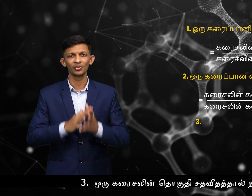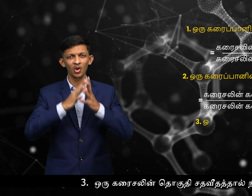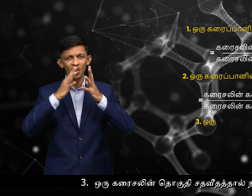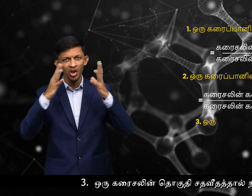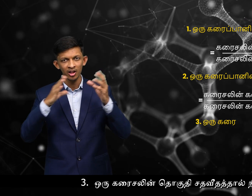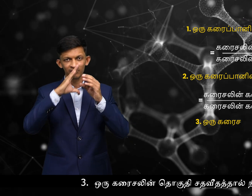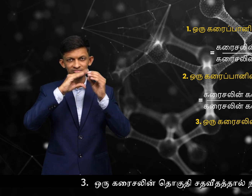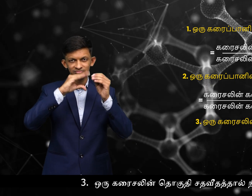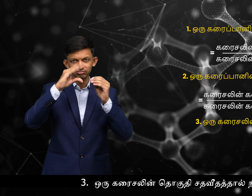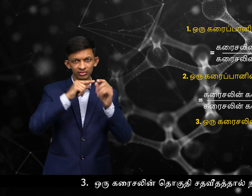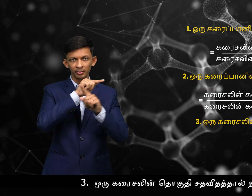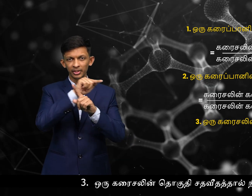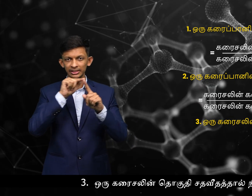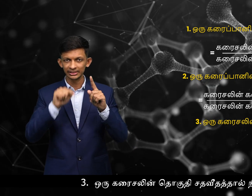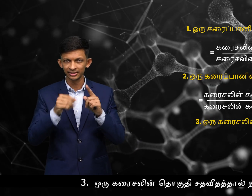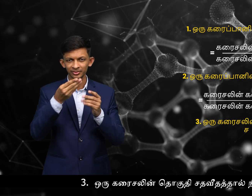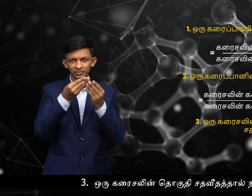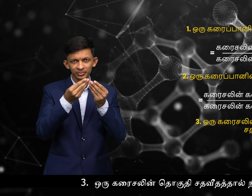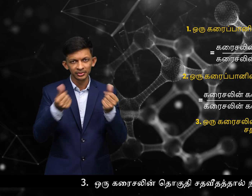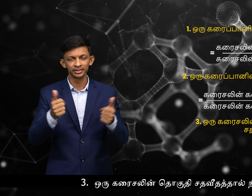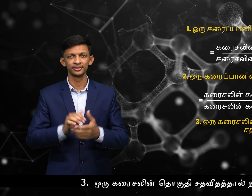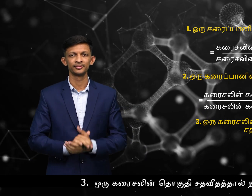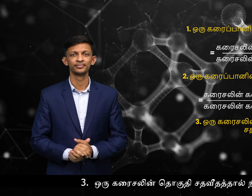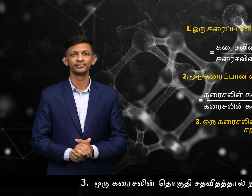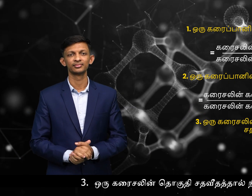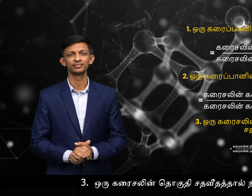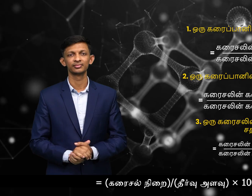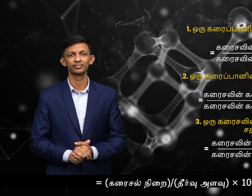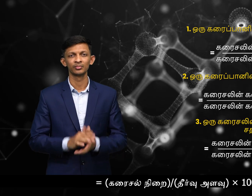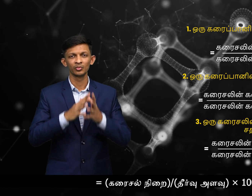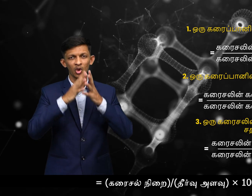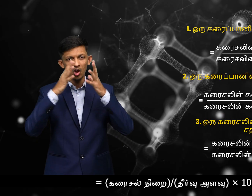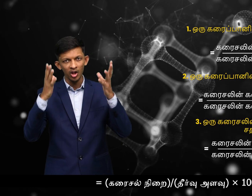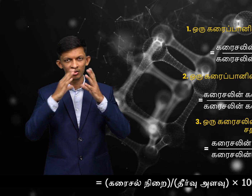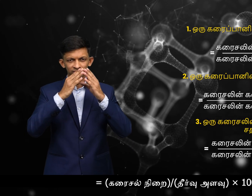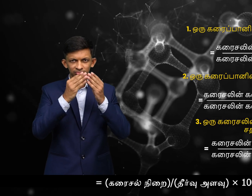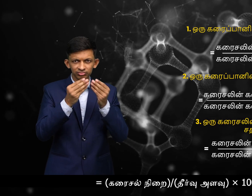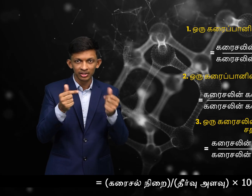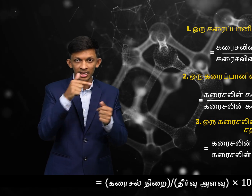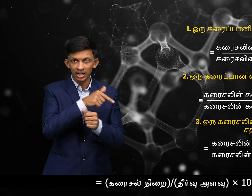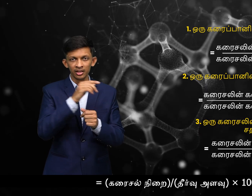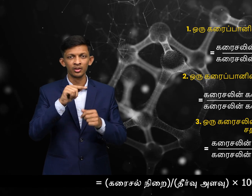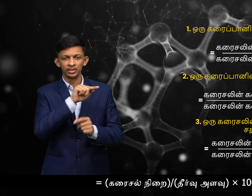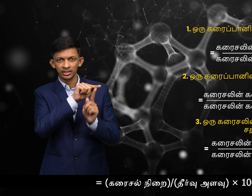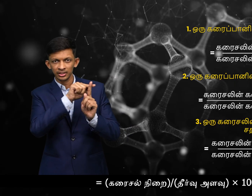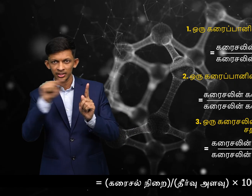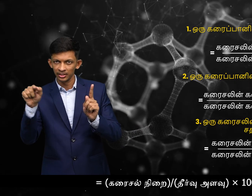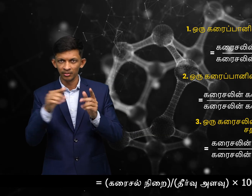3. ஒரு கரைசலின் தொகுதி சதவீதத்தால் நிறை ஈடு கரைப்பானின் நிறை கீழ்க்கோடு